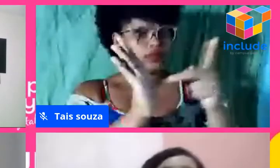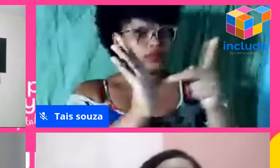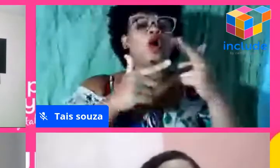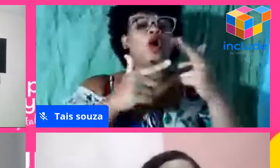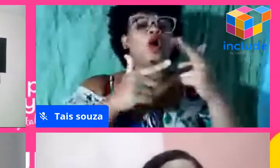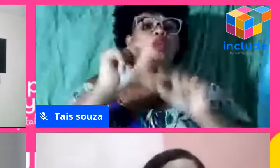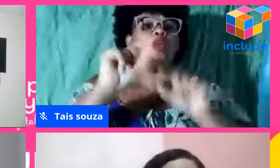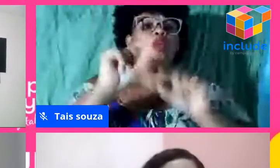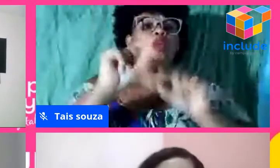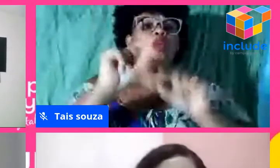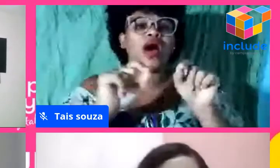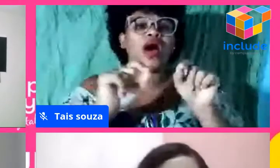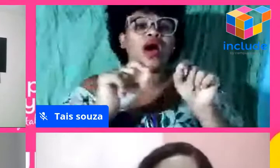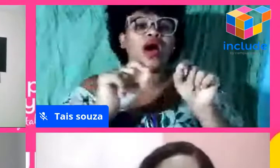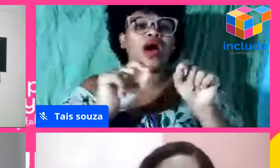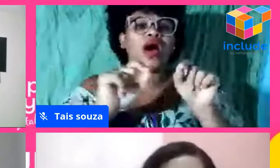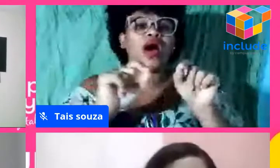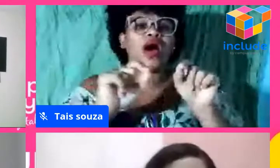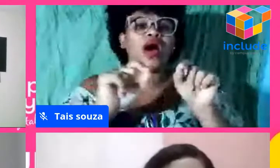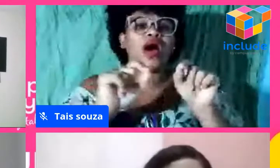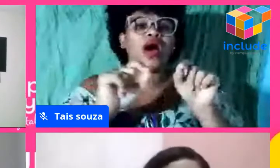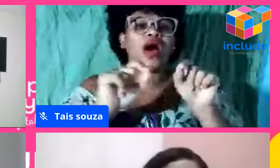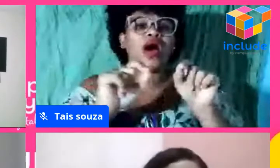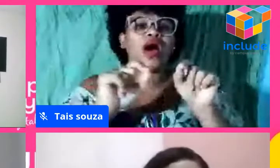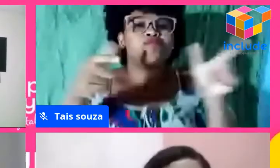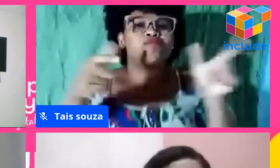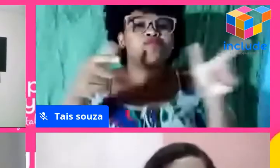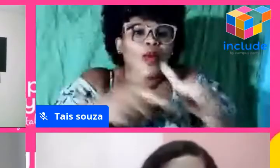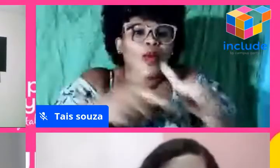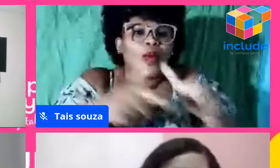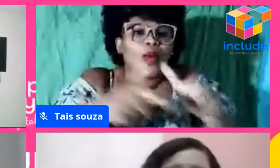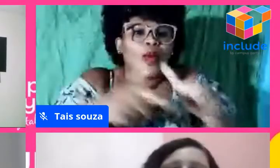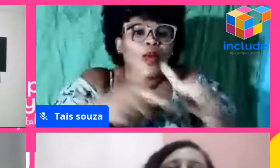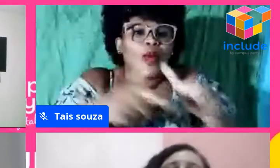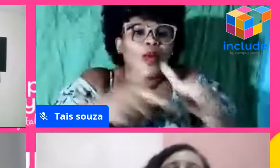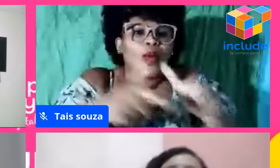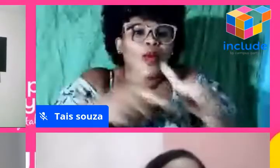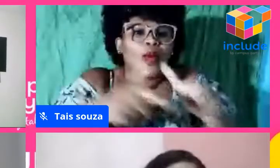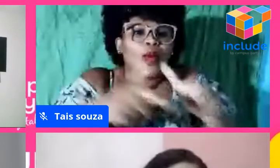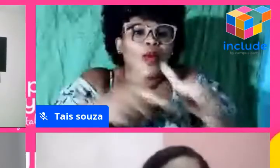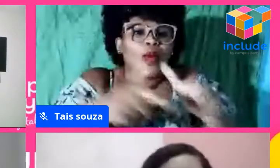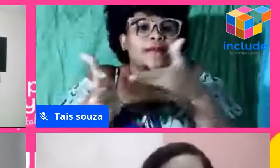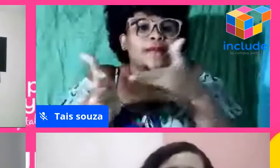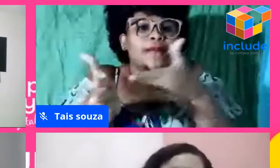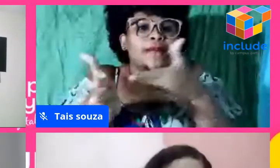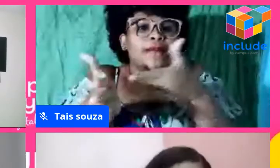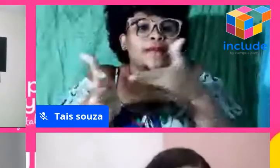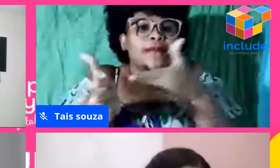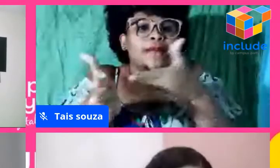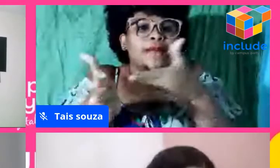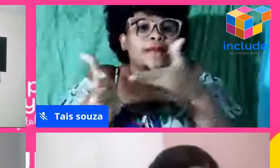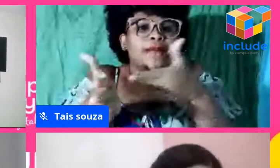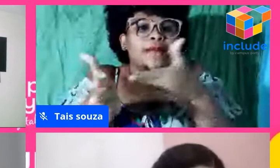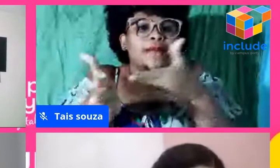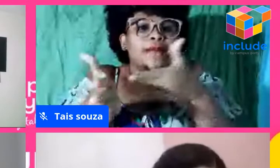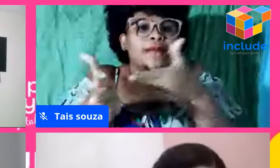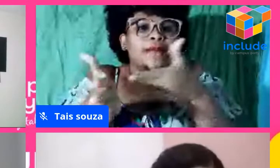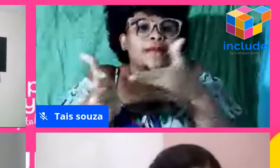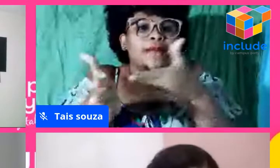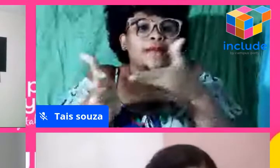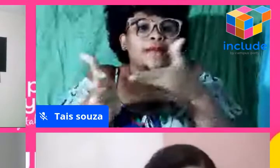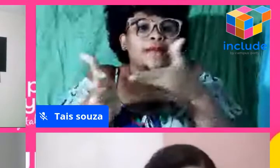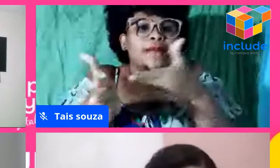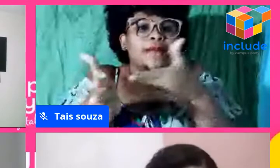E essa autonomia é verdade. Nós, pessoas com deficiências, buscamos isso, ter essa autonomia.